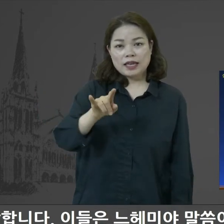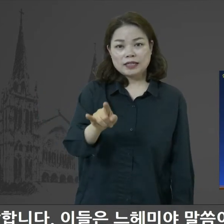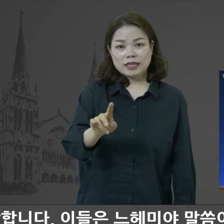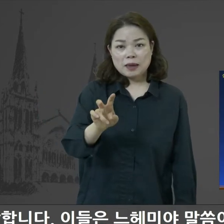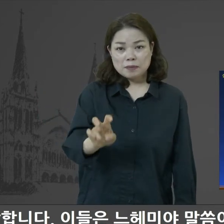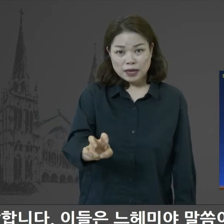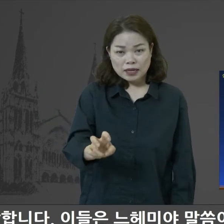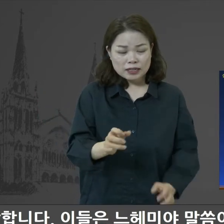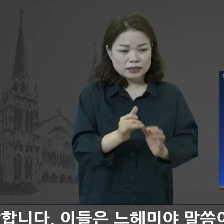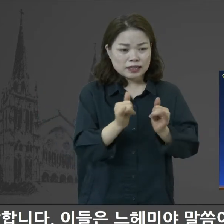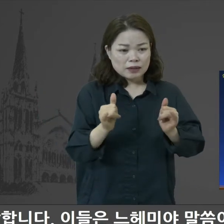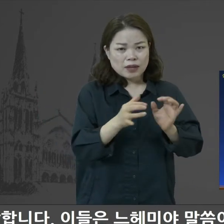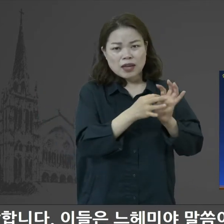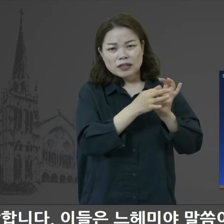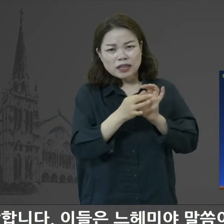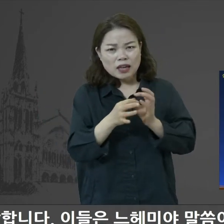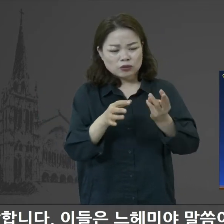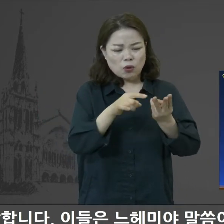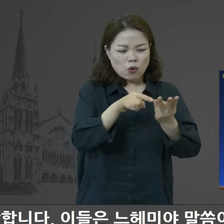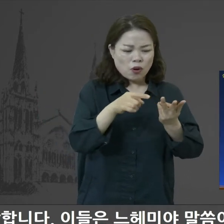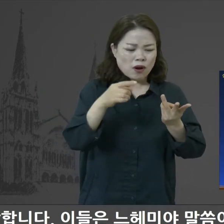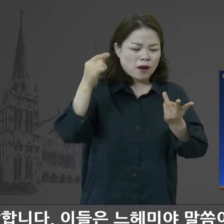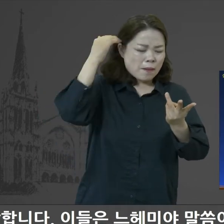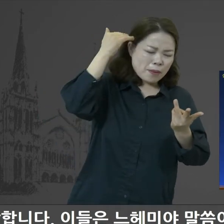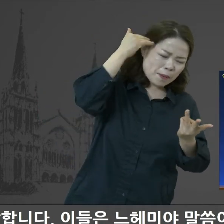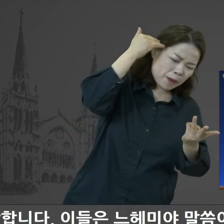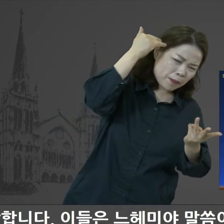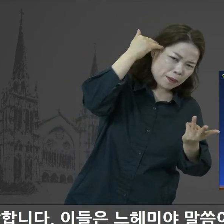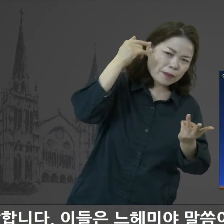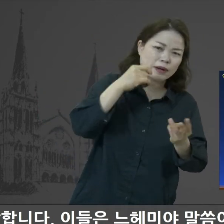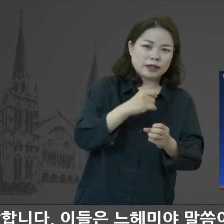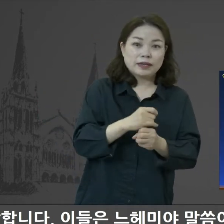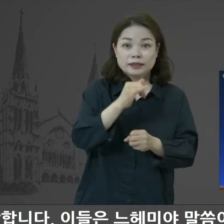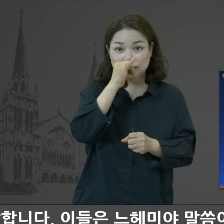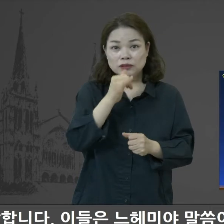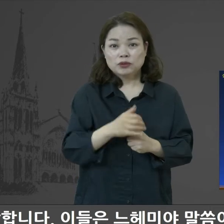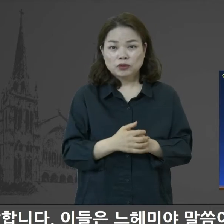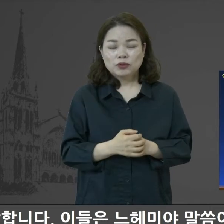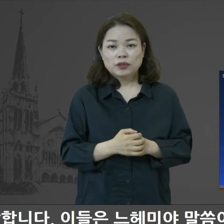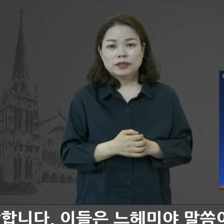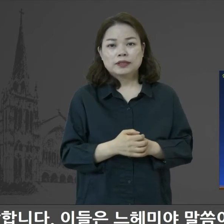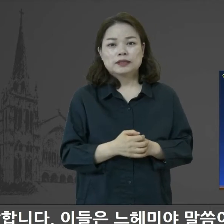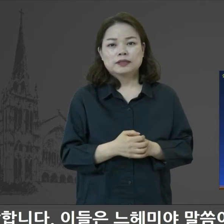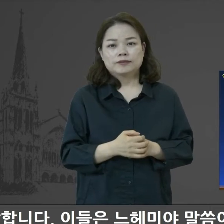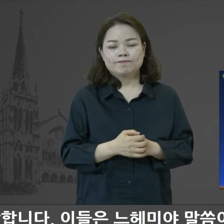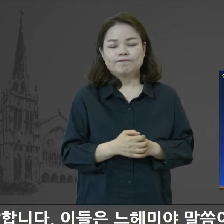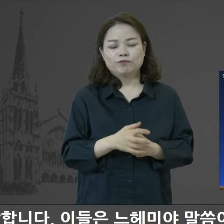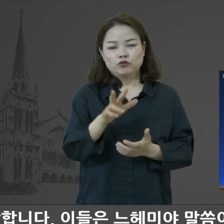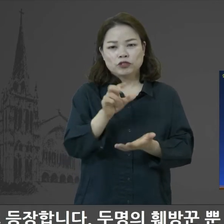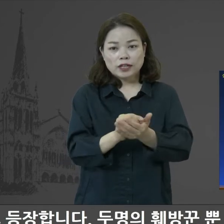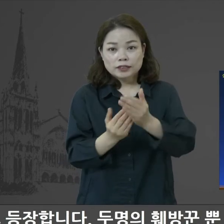나와서 계속 회방하고 방해하는 것을 보게 됩니다. 그럼에도